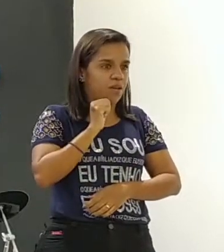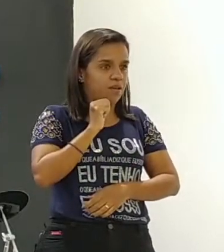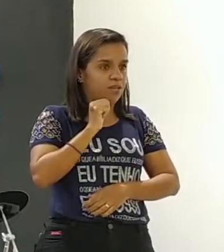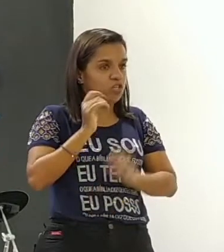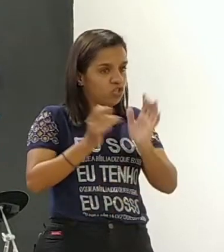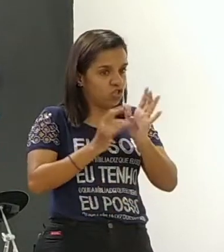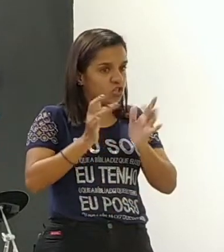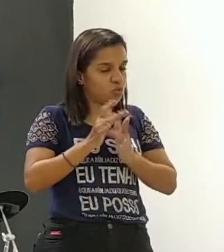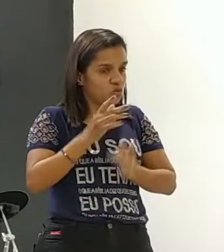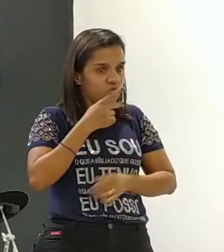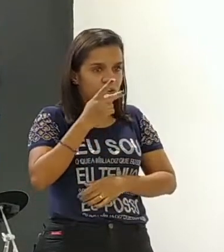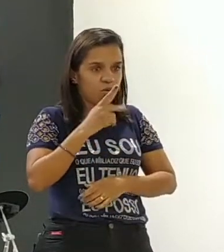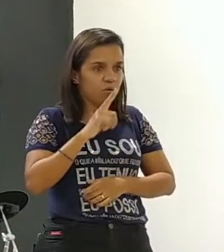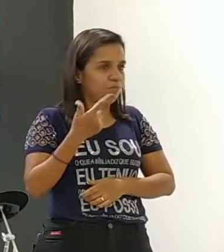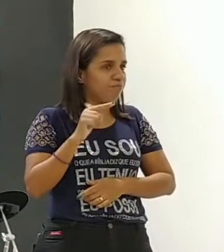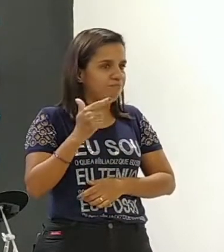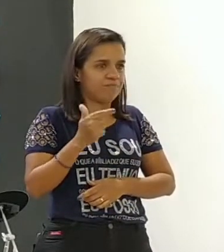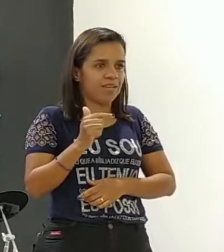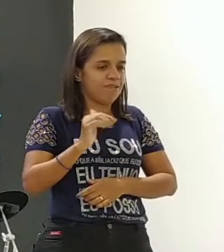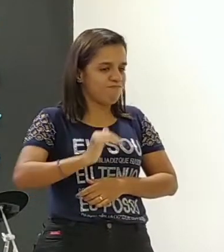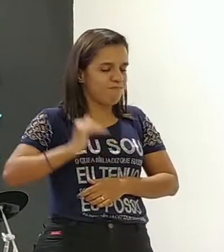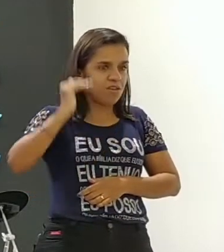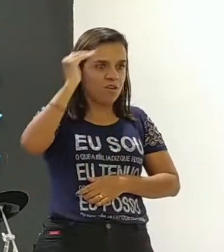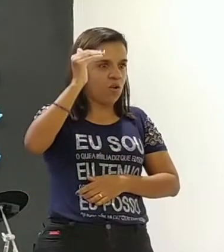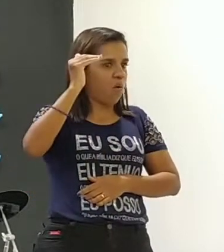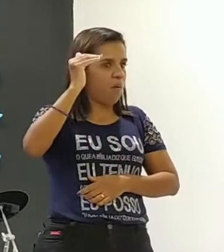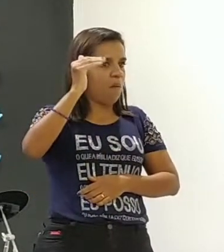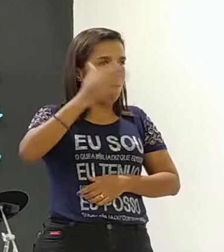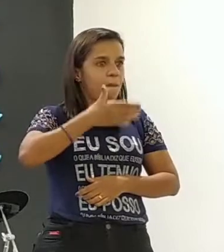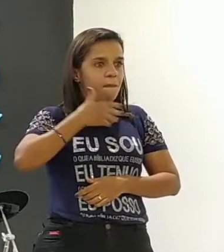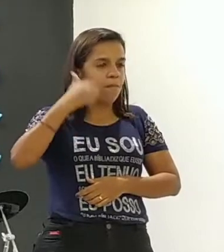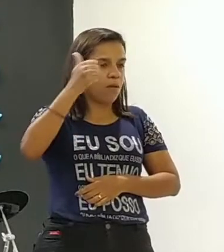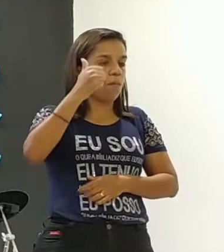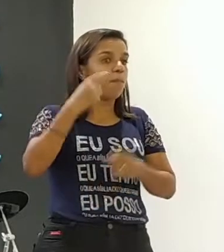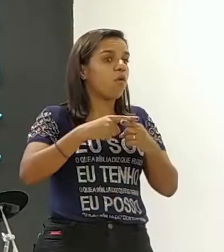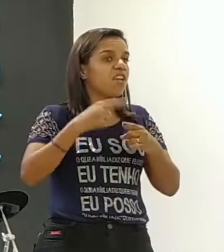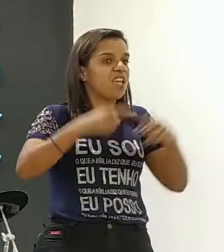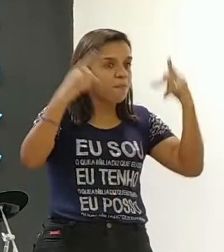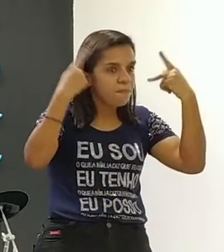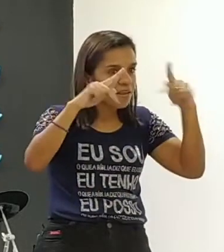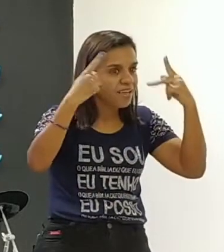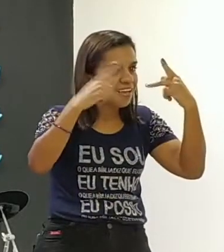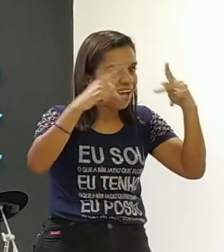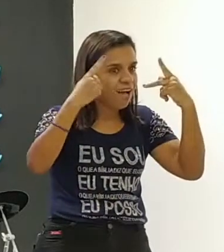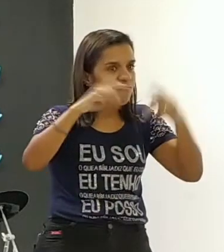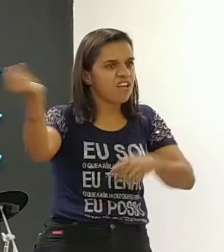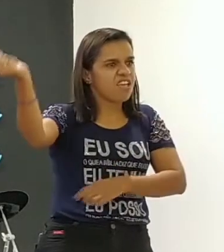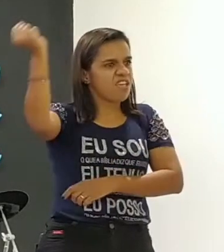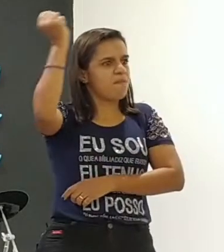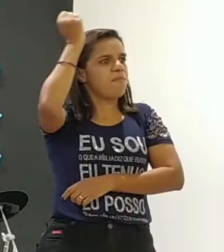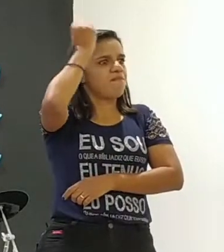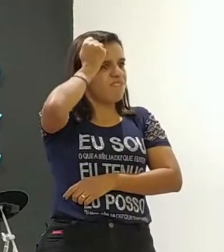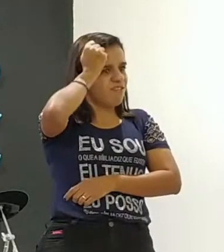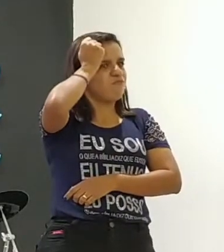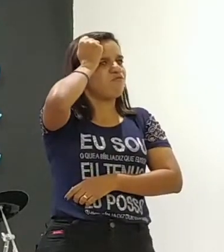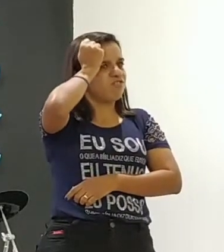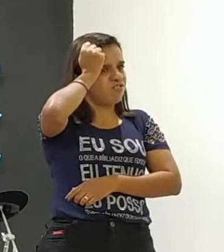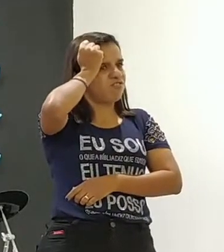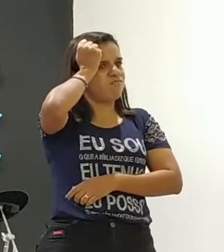maior do que João Batista, porque pregava: arrependei-vos, pois é chegado o reino dos céus. Glória a Deus.